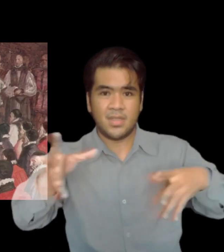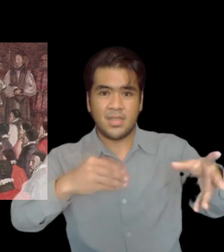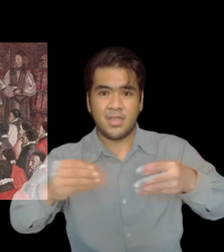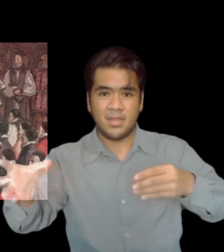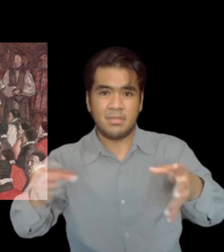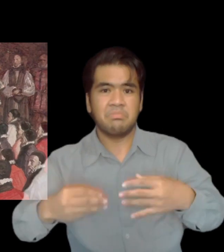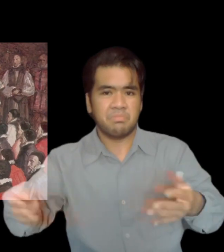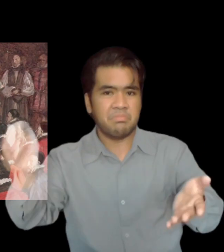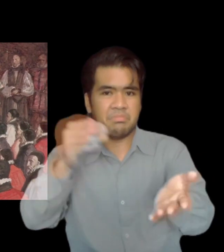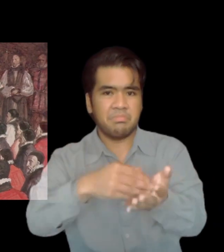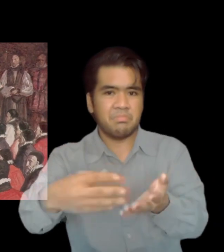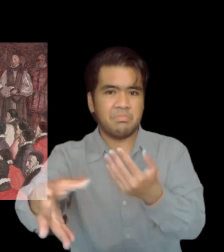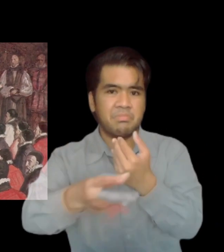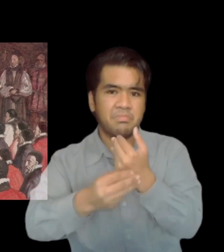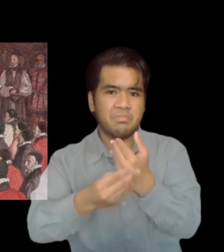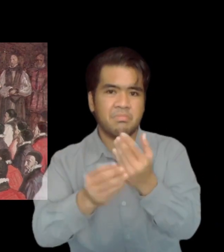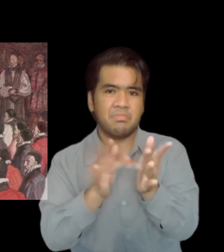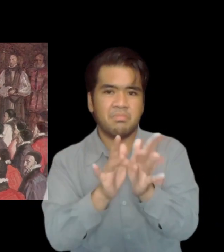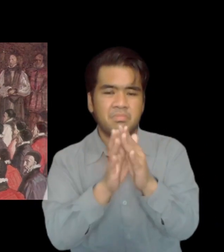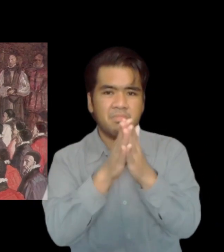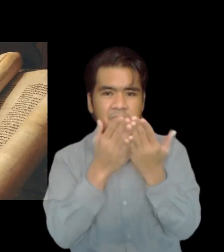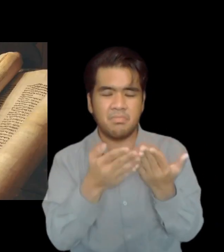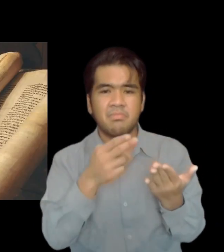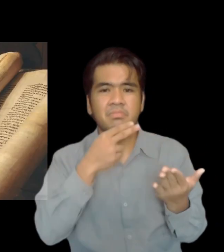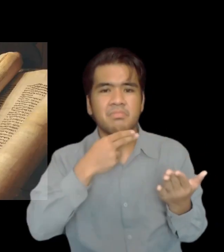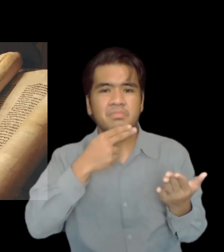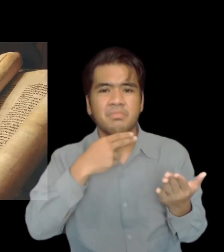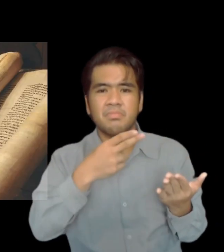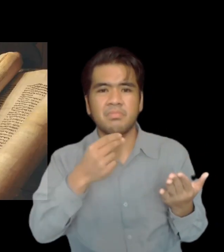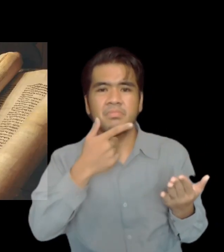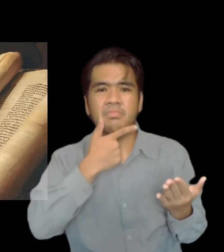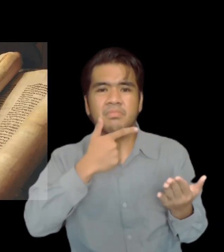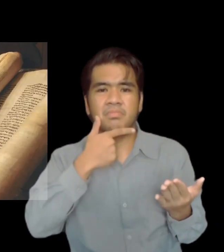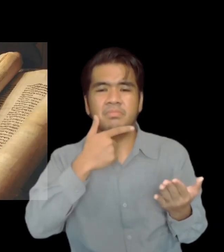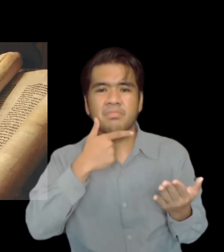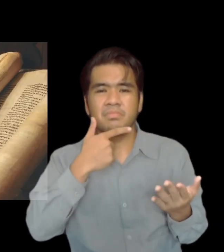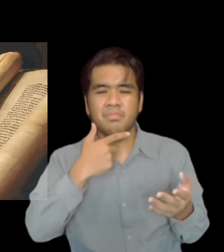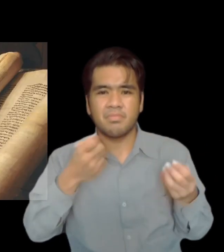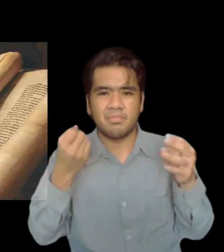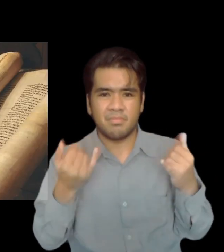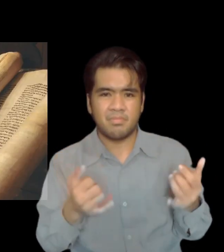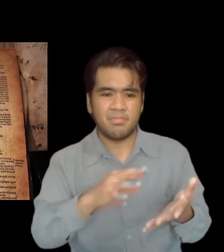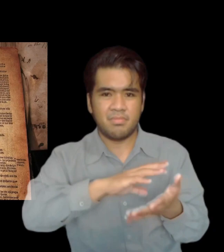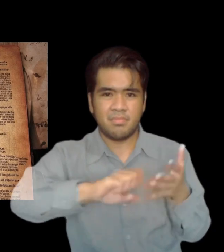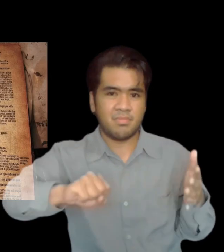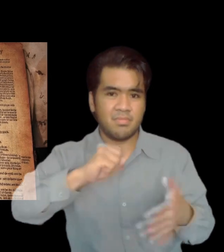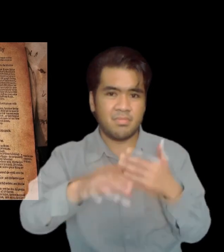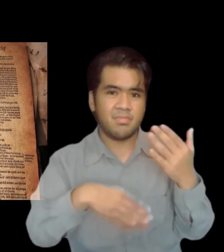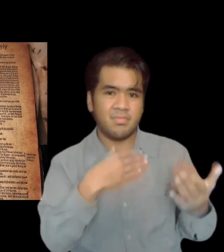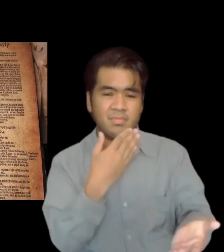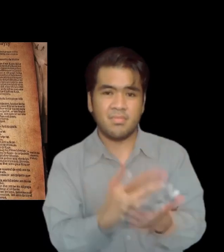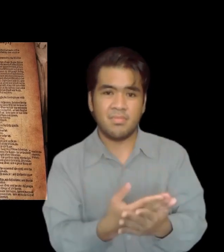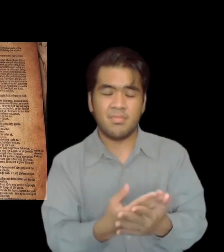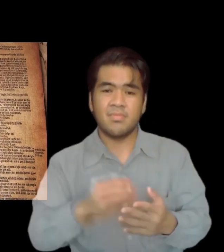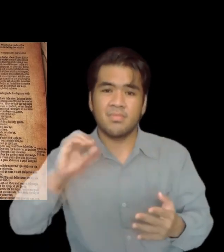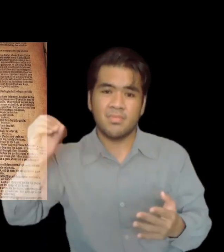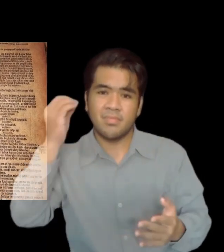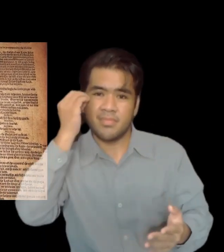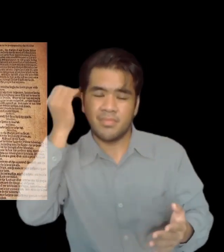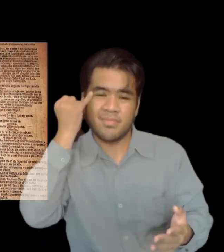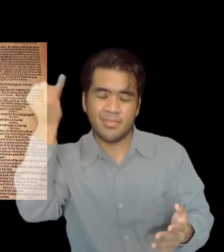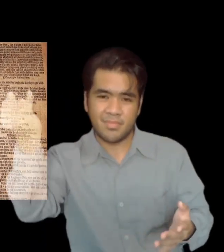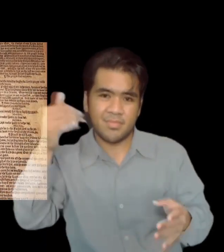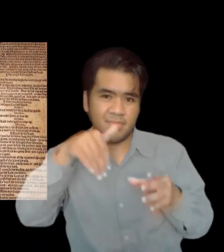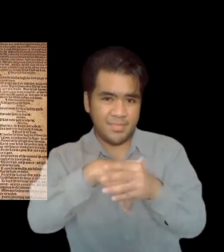na translators upang isalin muli ang buong Biblia mula sa original Hebrew at Greek manuscripts at upang alisin ang mga